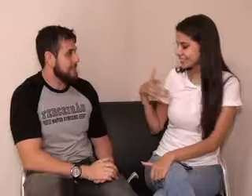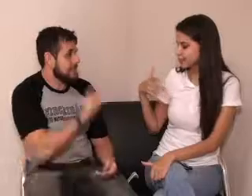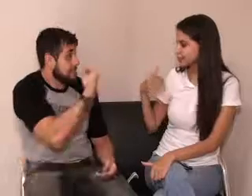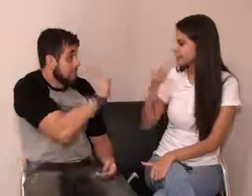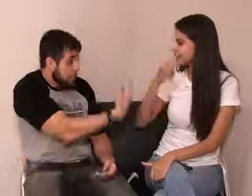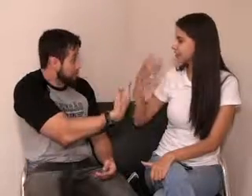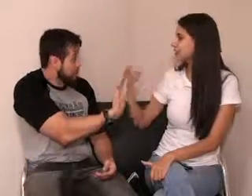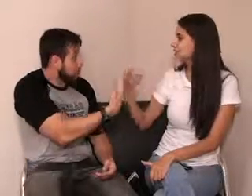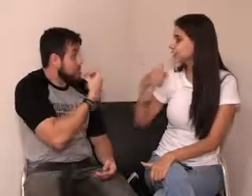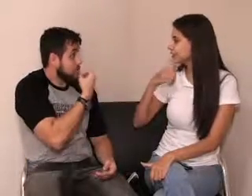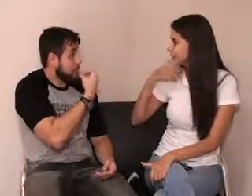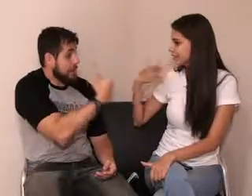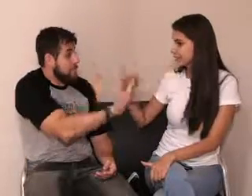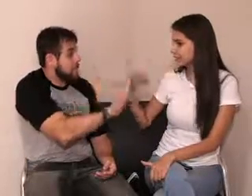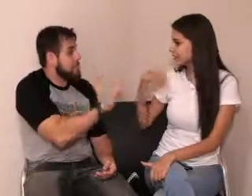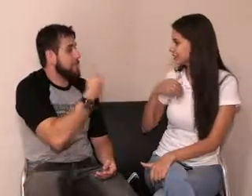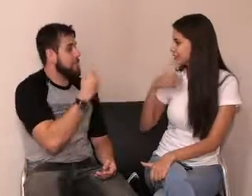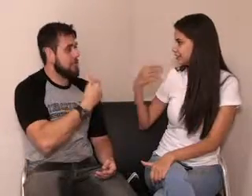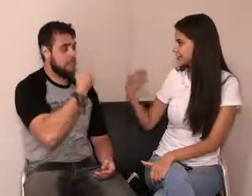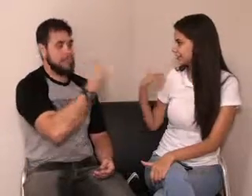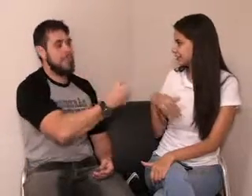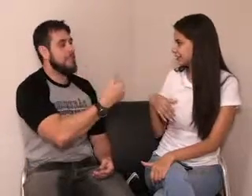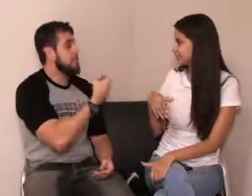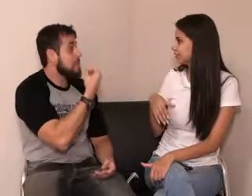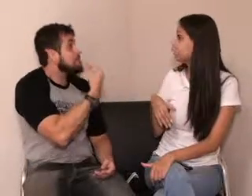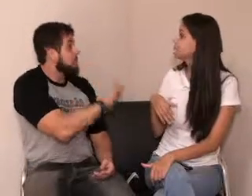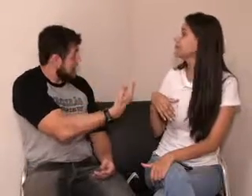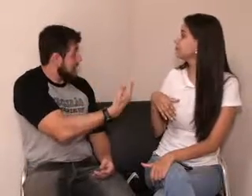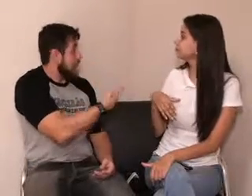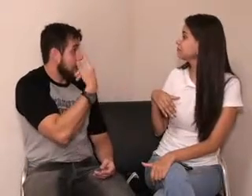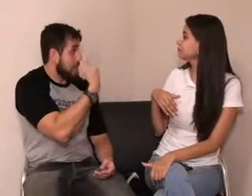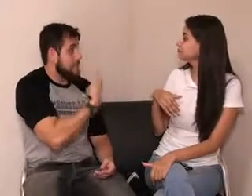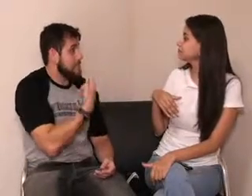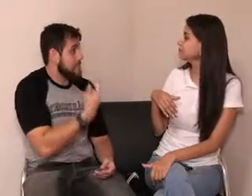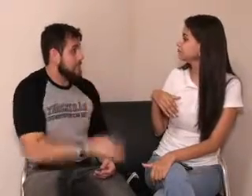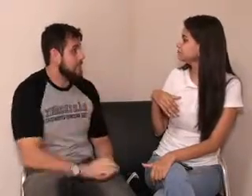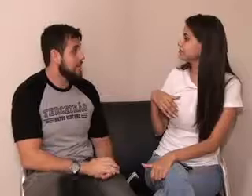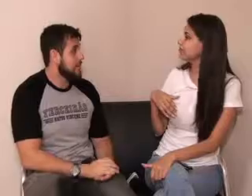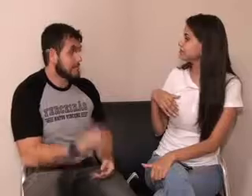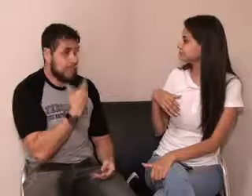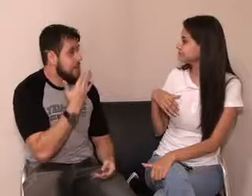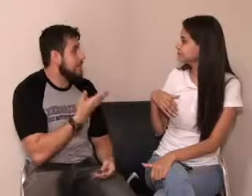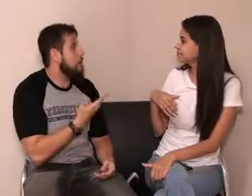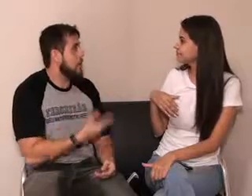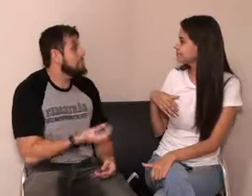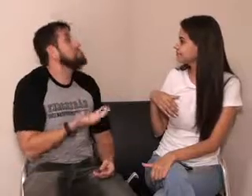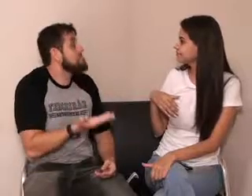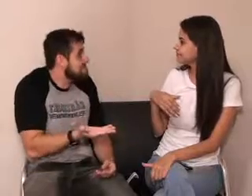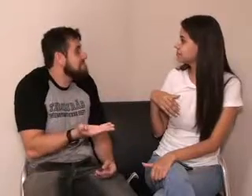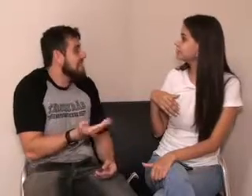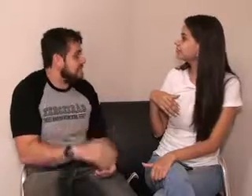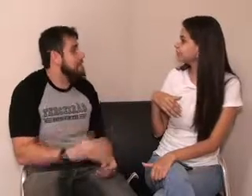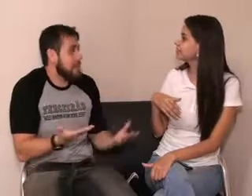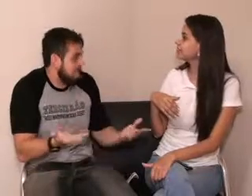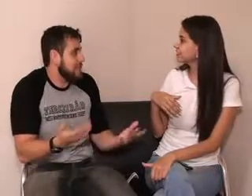A língua brasileira de sinais, conhecida como Libras, é uma das mais usadas pela maioria dos surdos dos centros